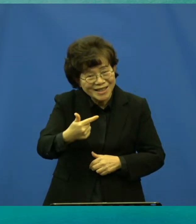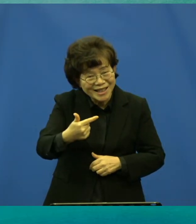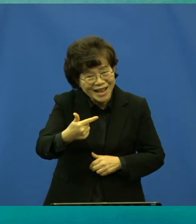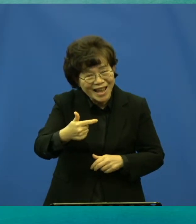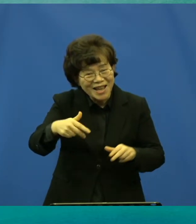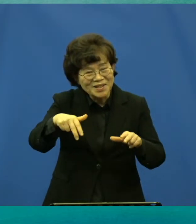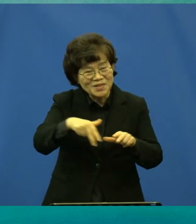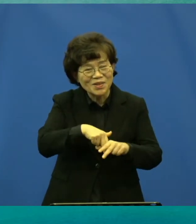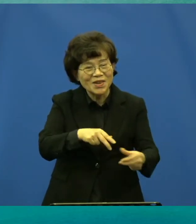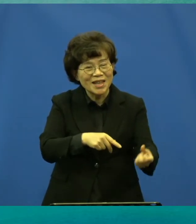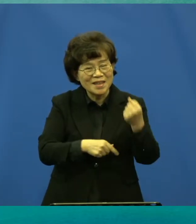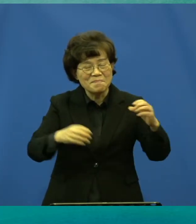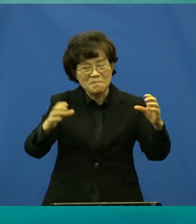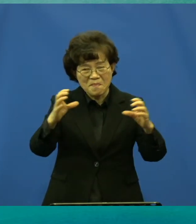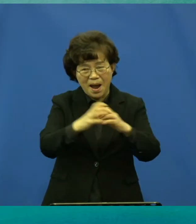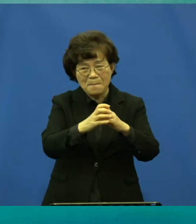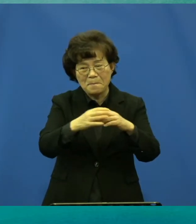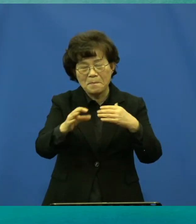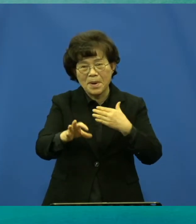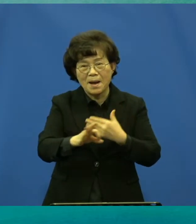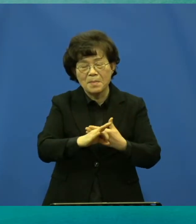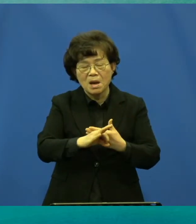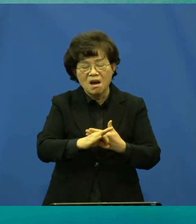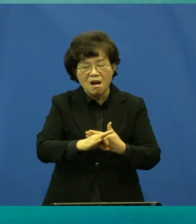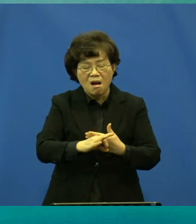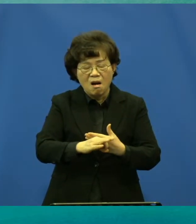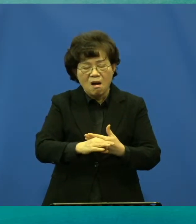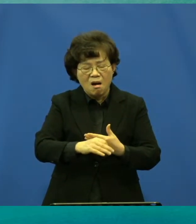결합이 되면 철벽이 됩니다.